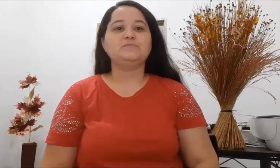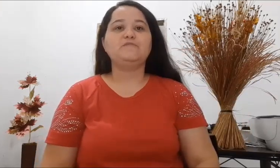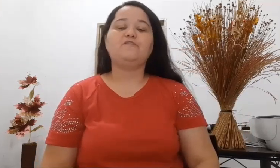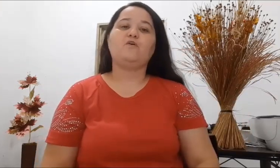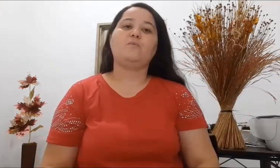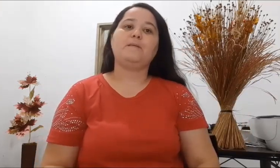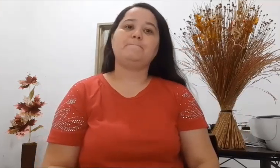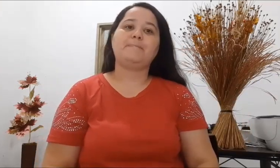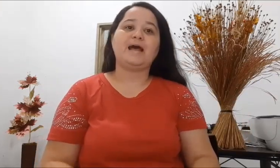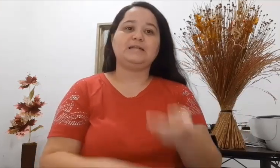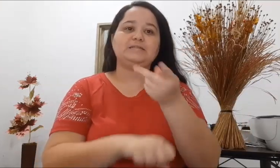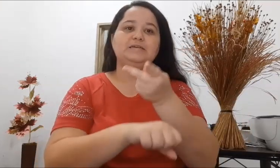mesma forma, prata,